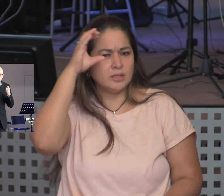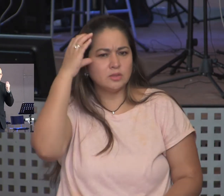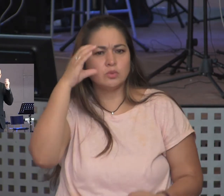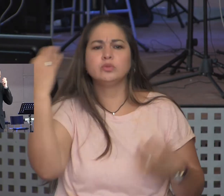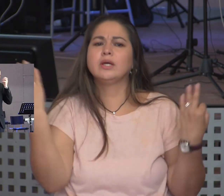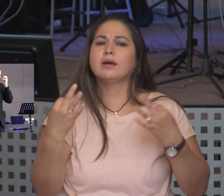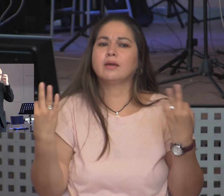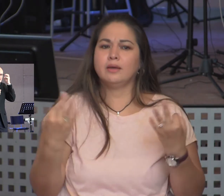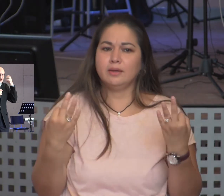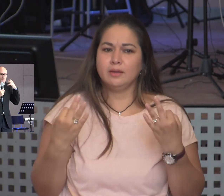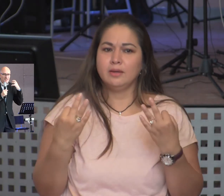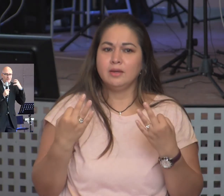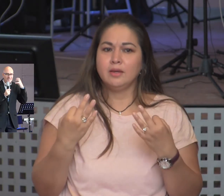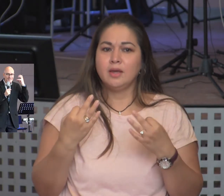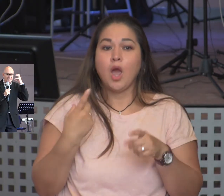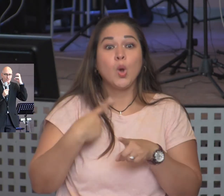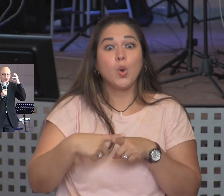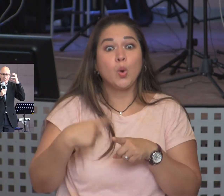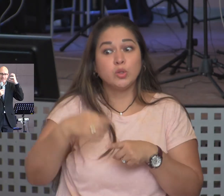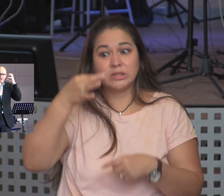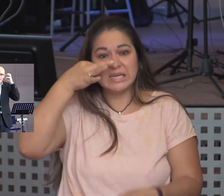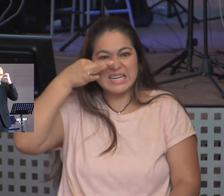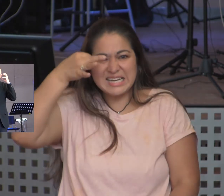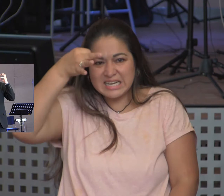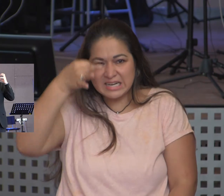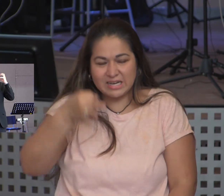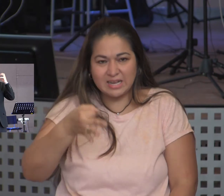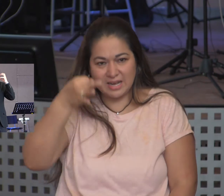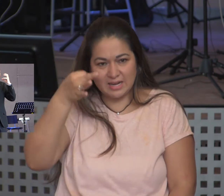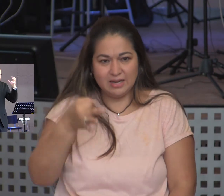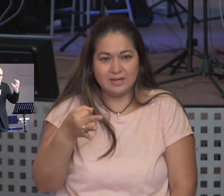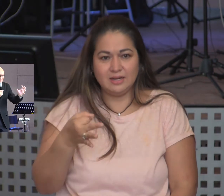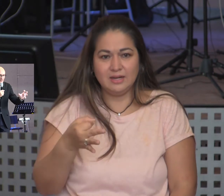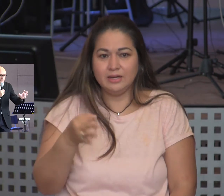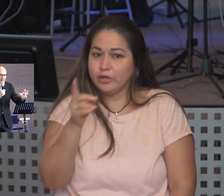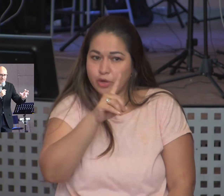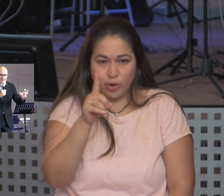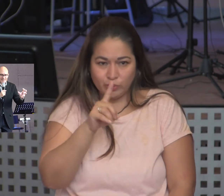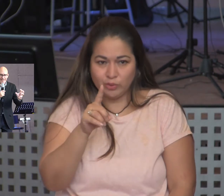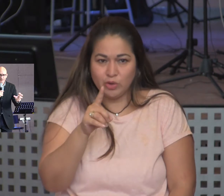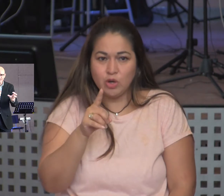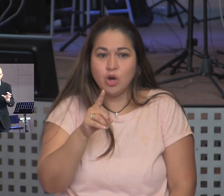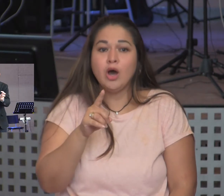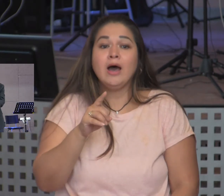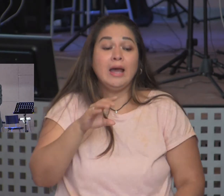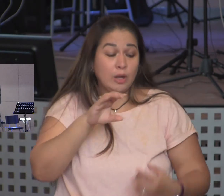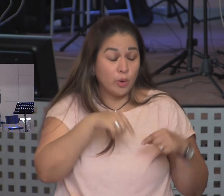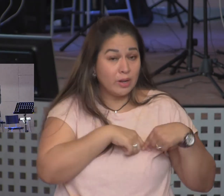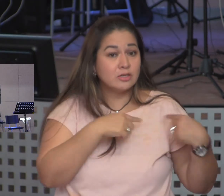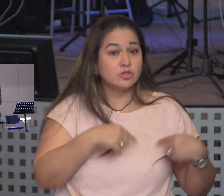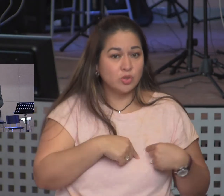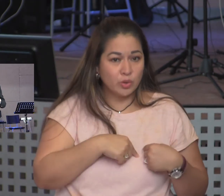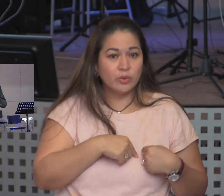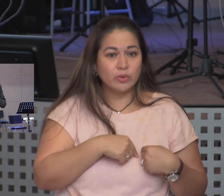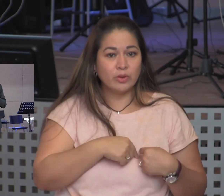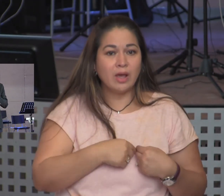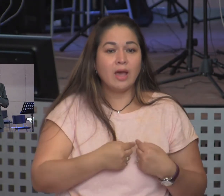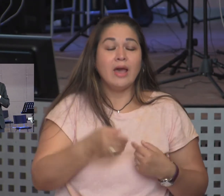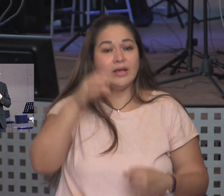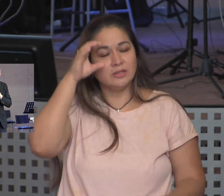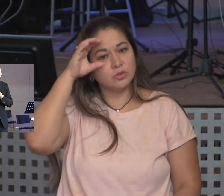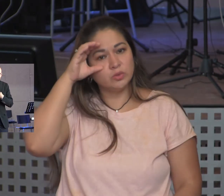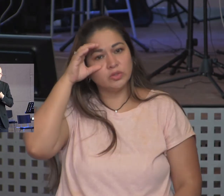Cuando tus oídos y los míos están escuchando, un sembrador salió a sembrar, mi